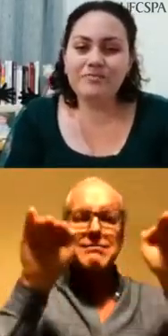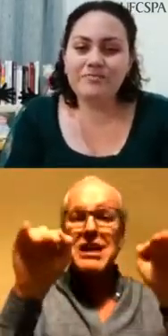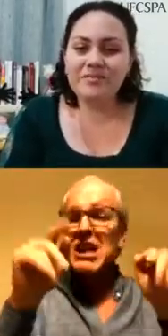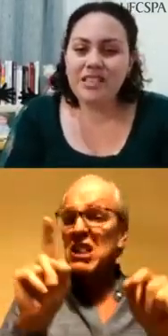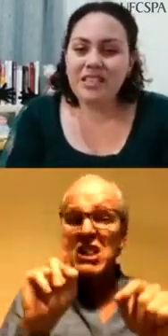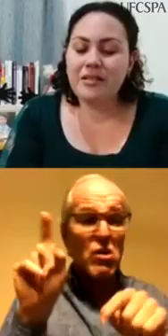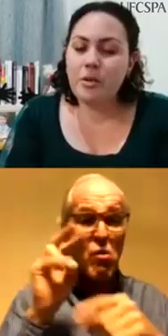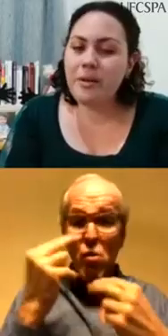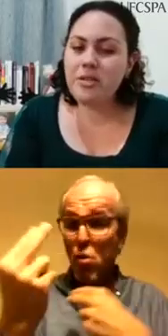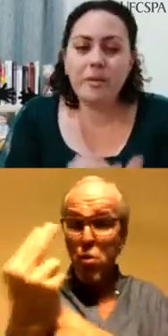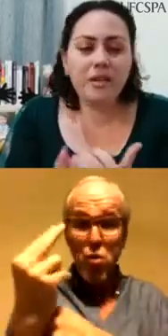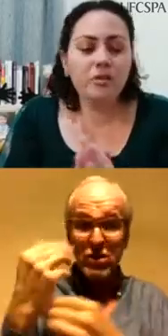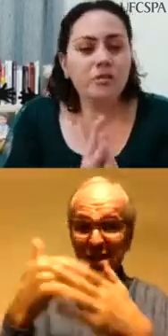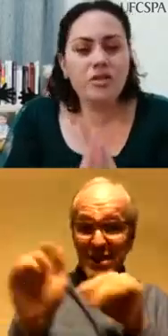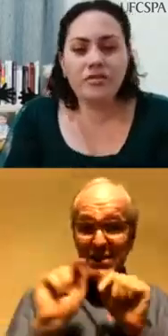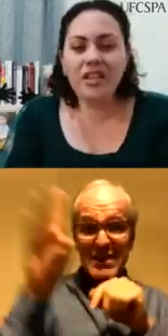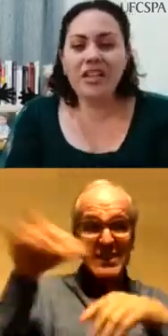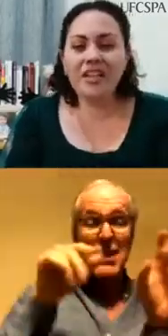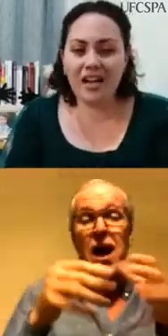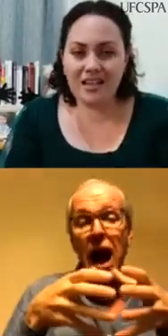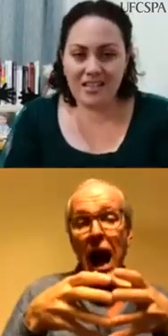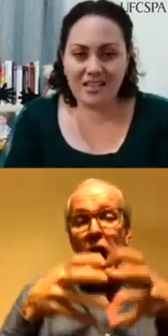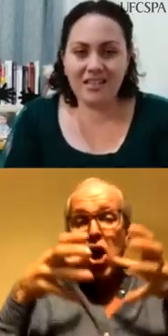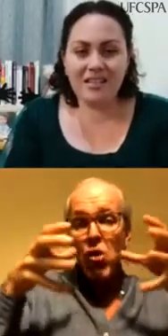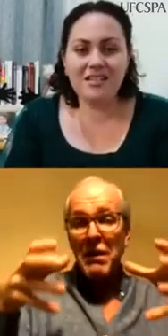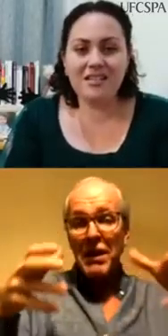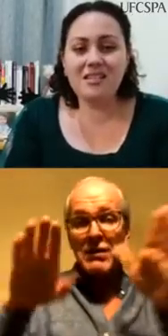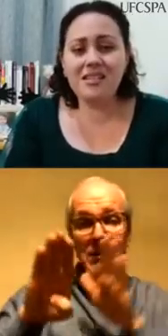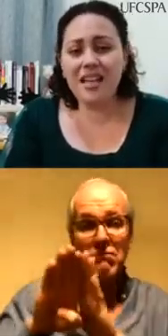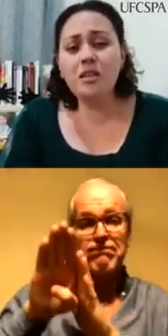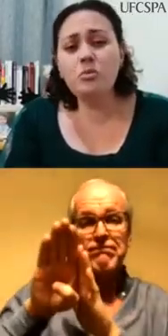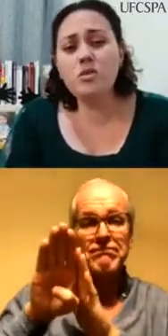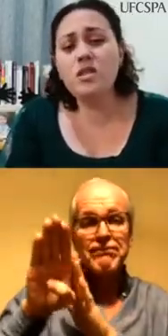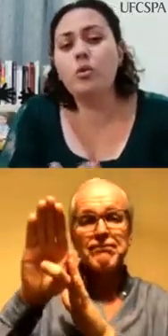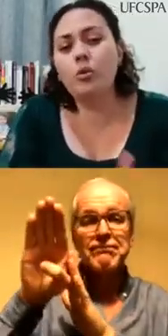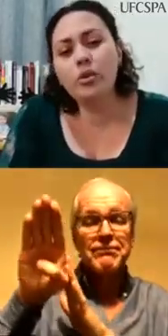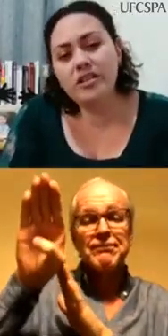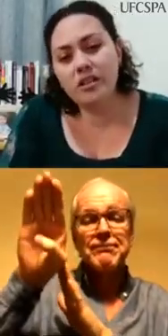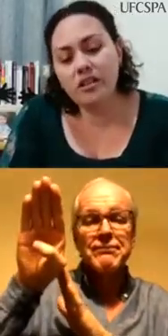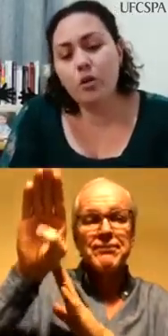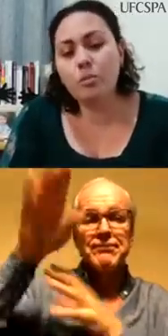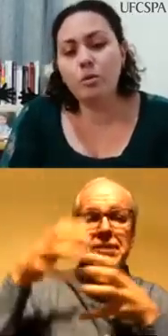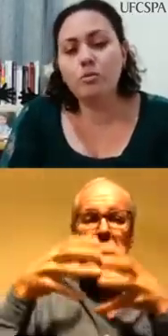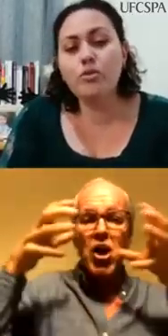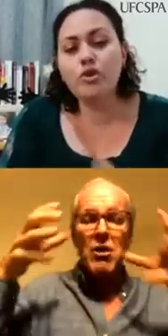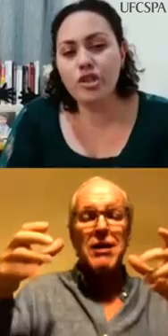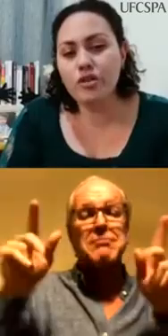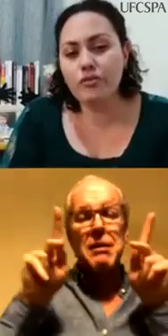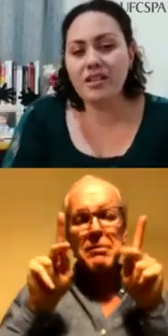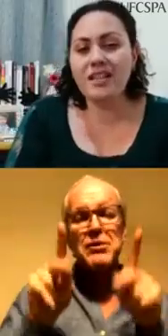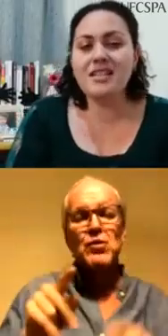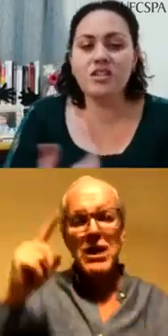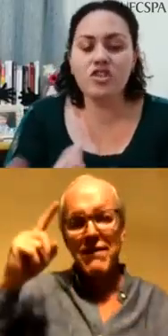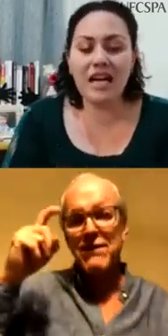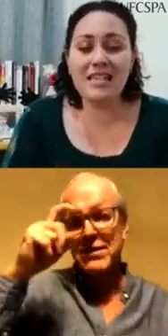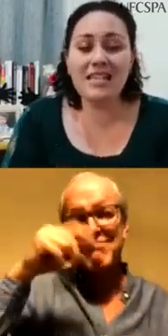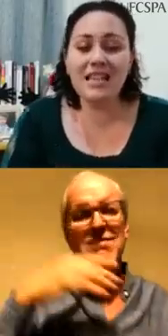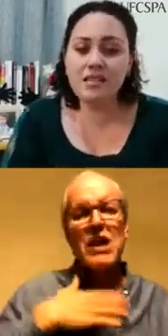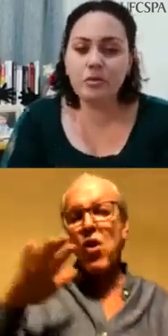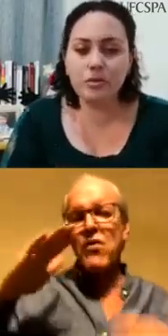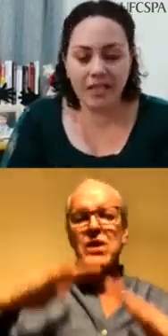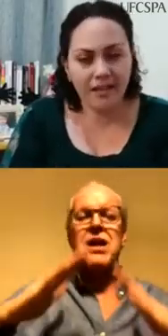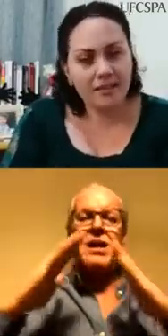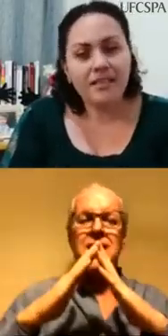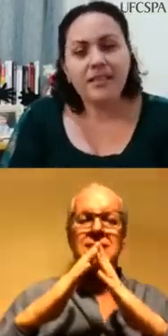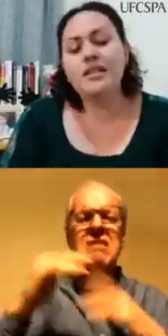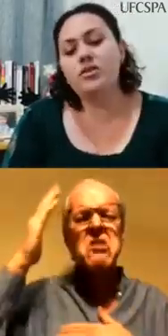Então, eu peço para que todos fiquem em casa, né? Quem não se cuida ou por algum motivo tem que sair de casa sem